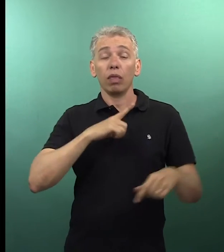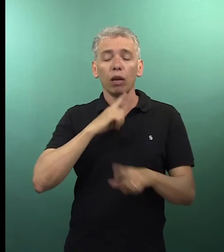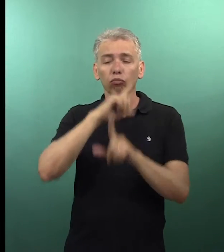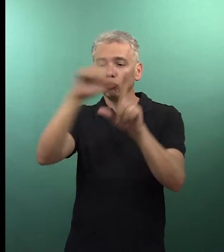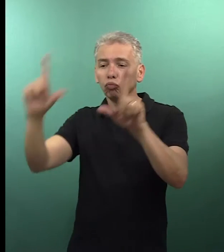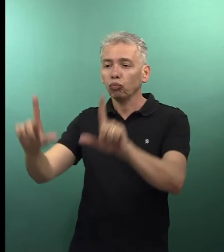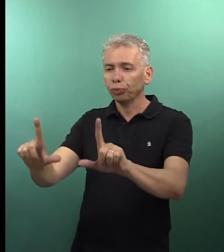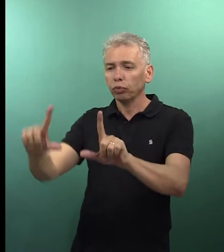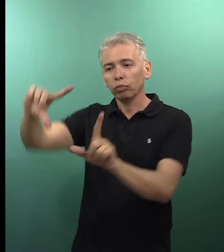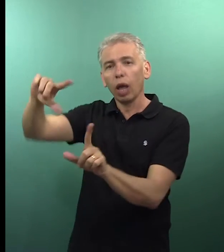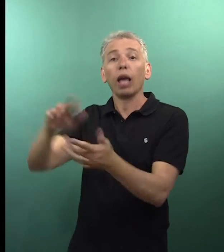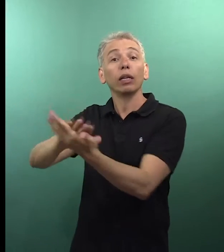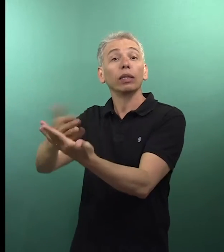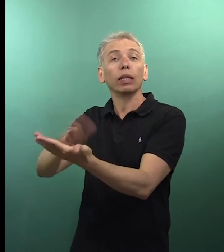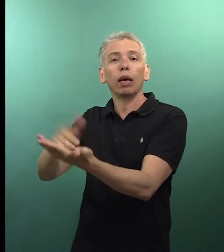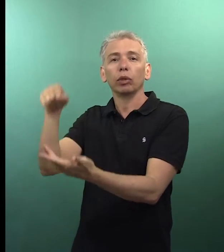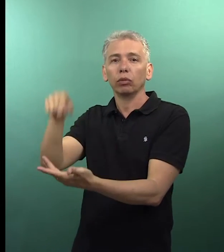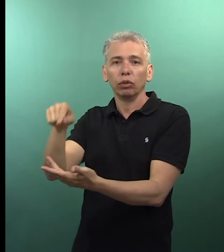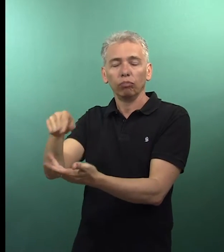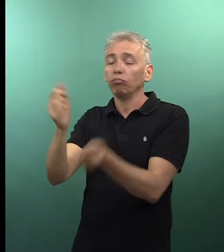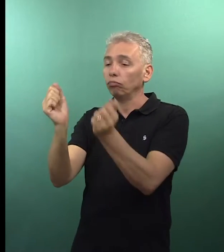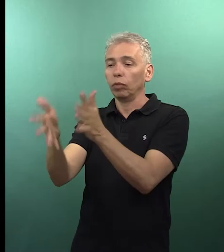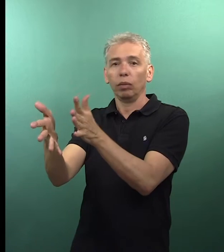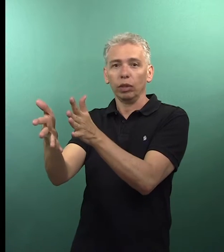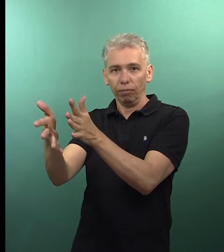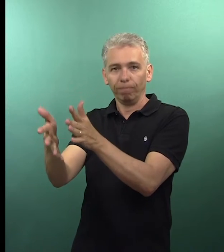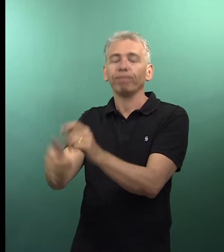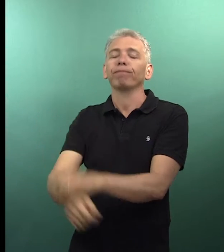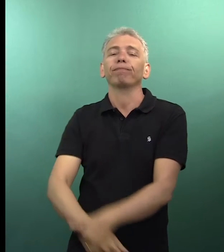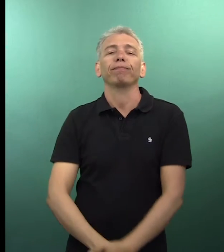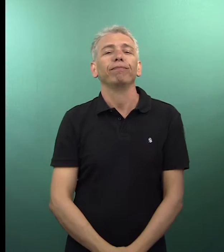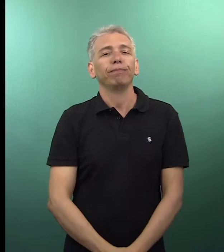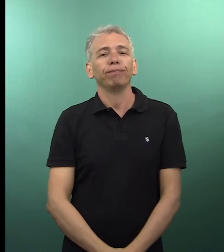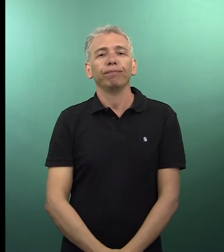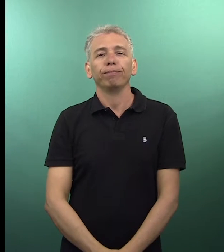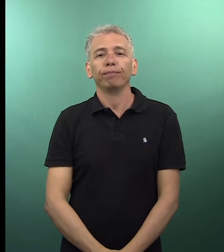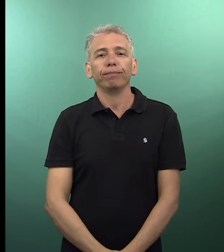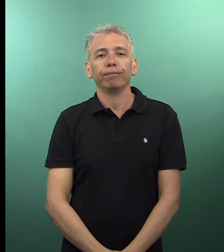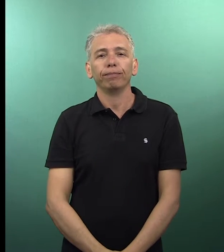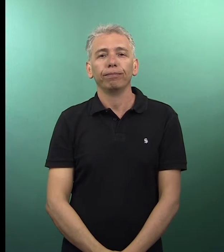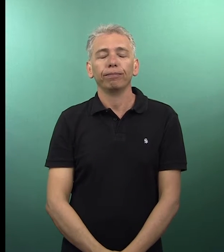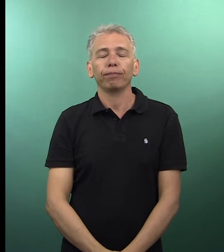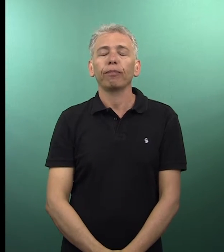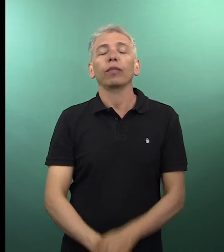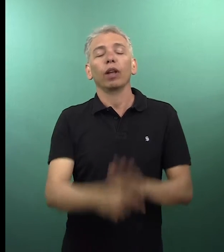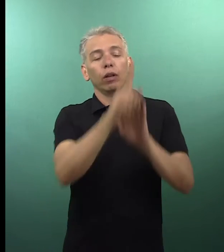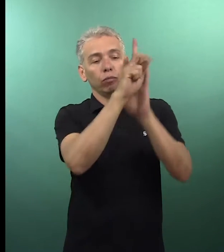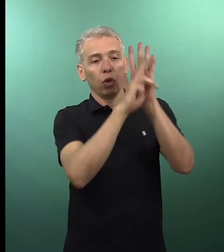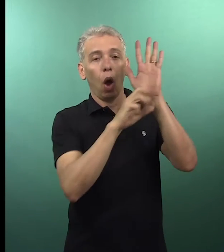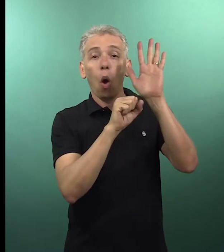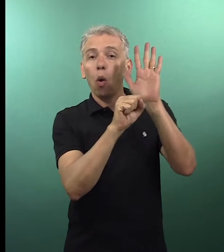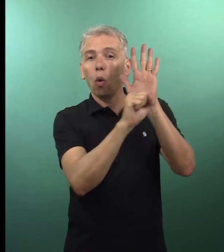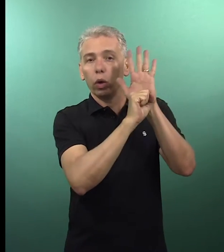à atividade ea participação da pessoa com deficiência ou mobilidade reduzida visando a sua